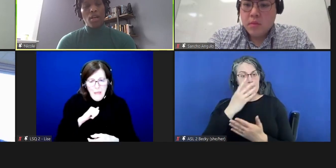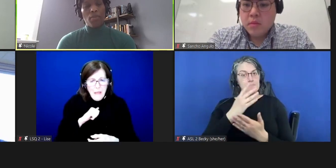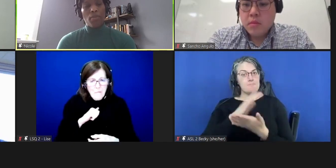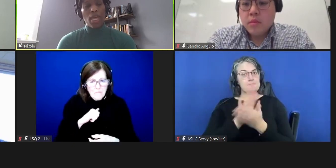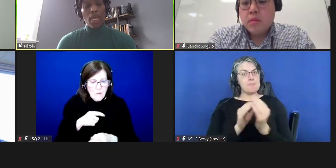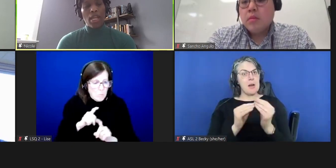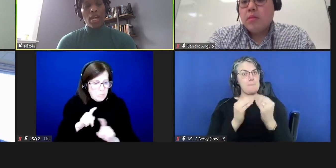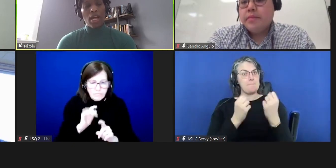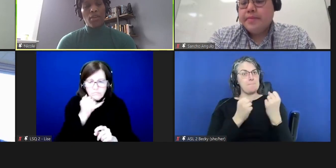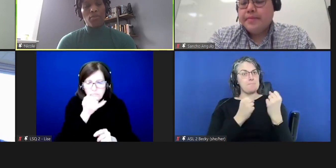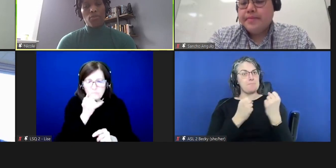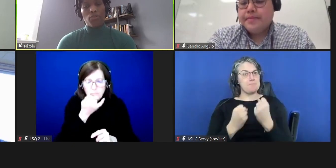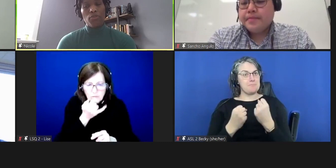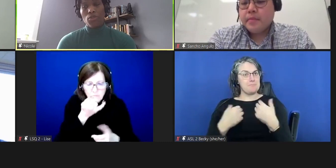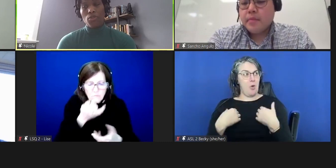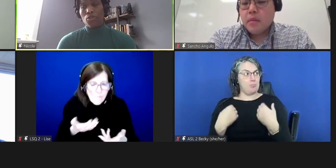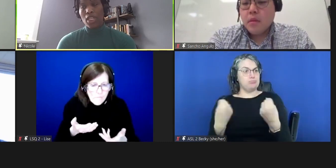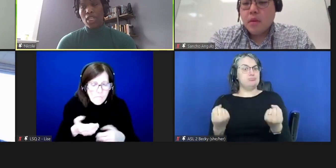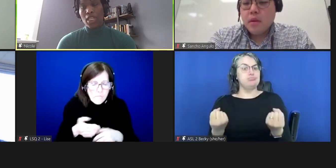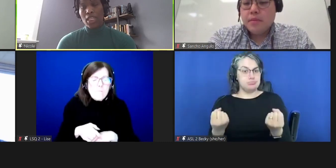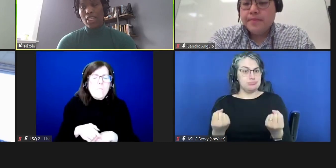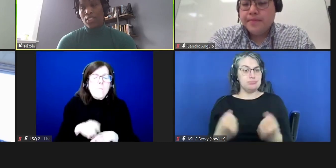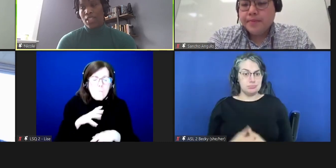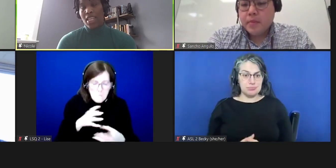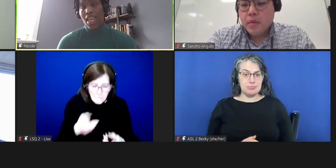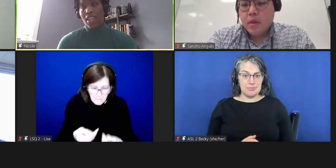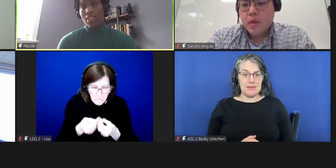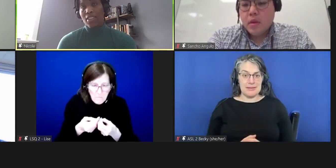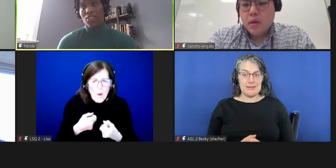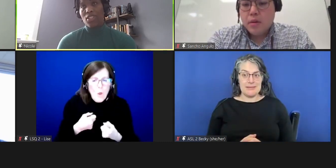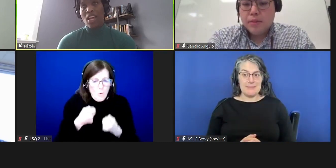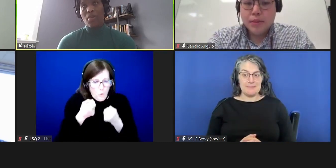Ça a renforcé mon courage, si vous voulez.